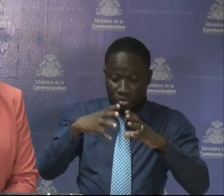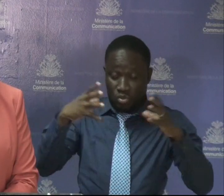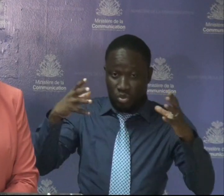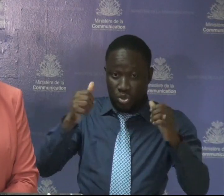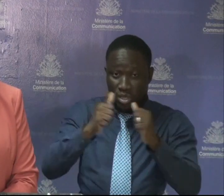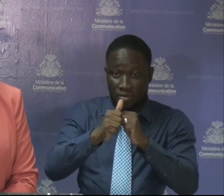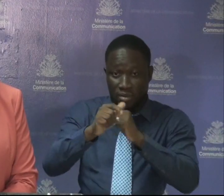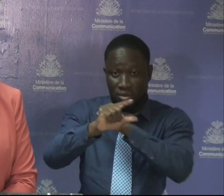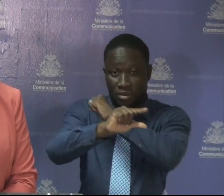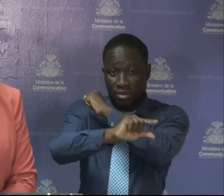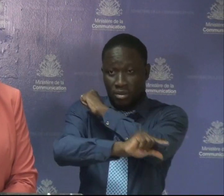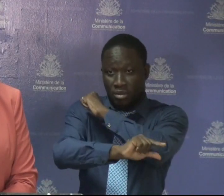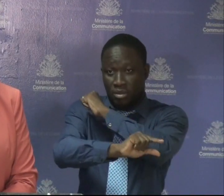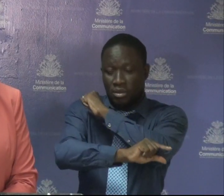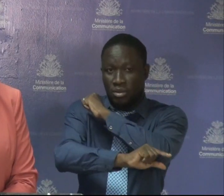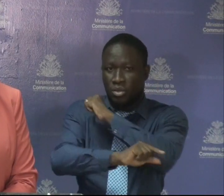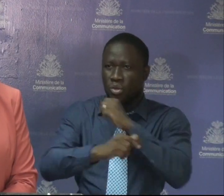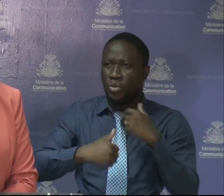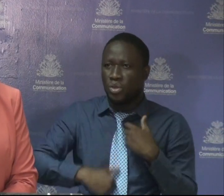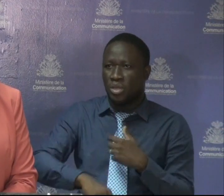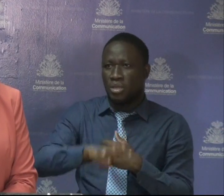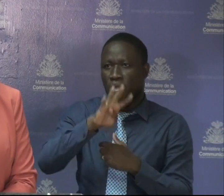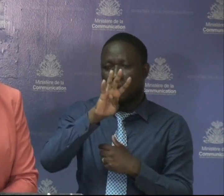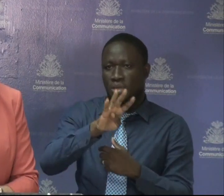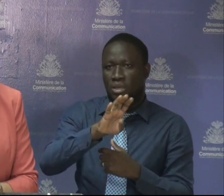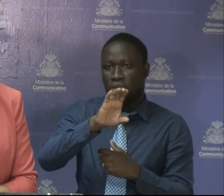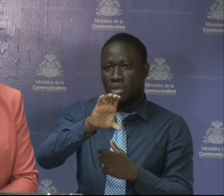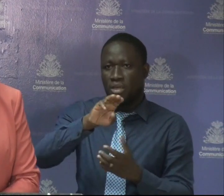a près de 400 000